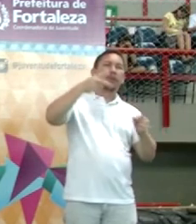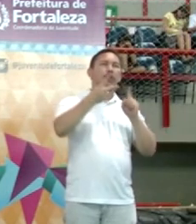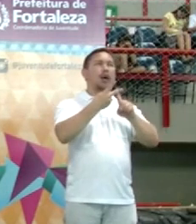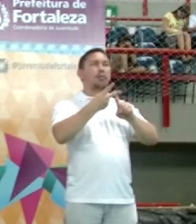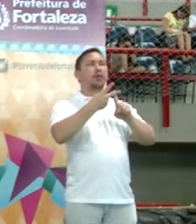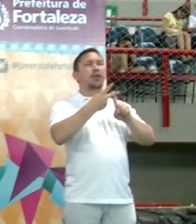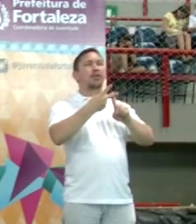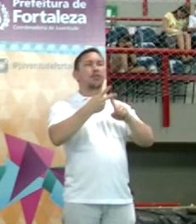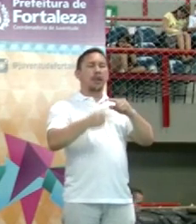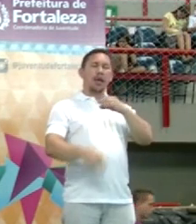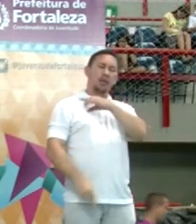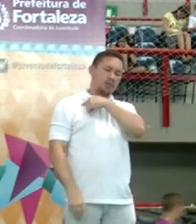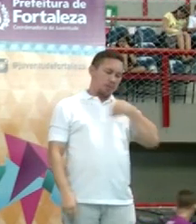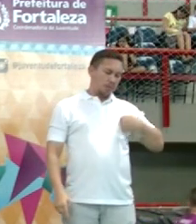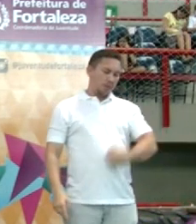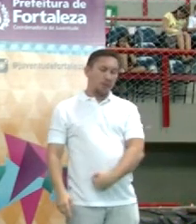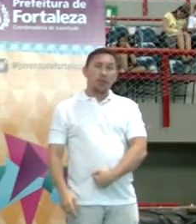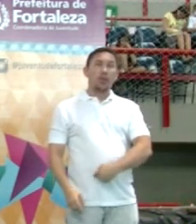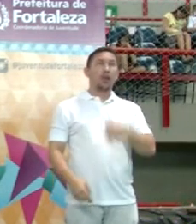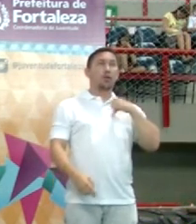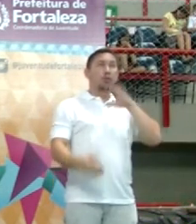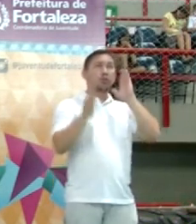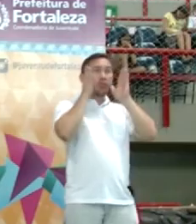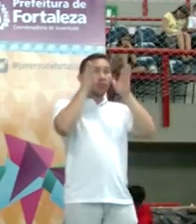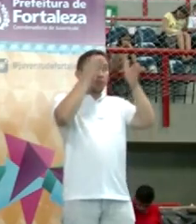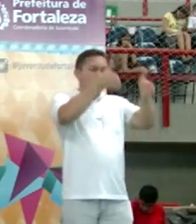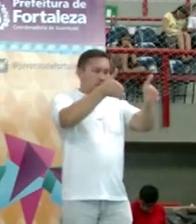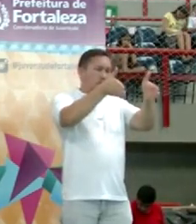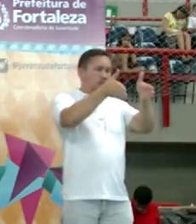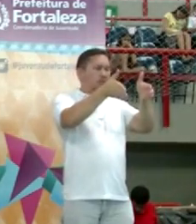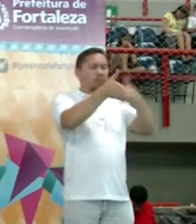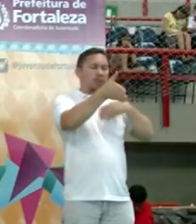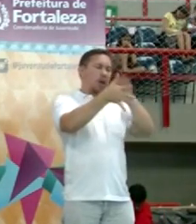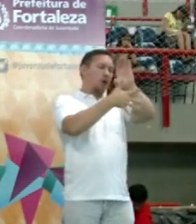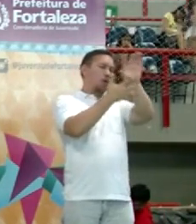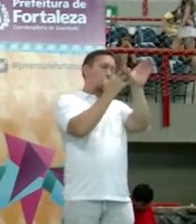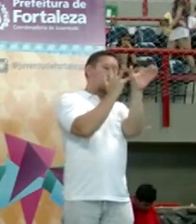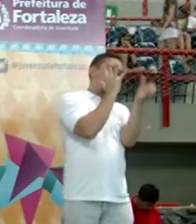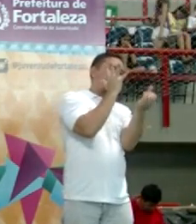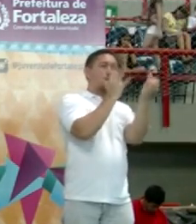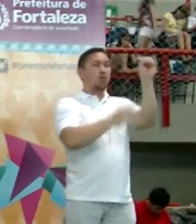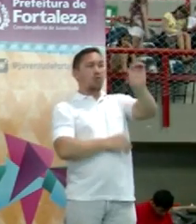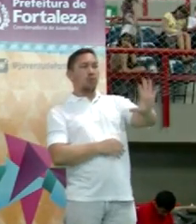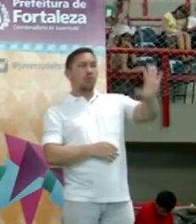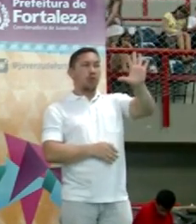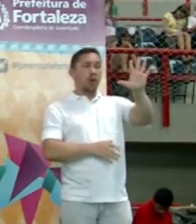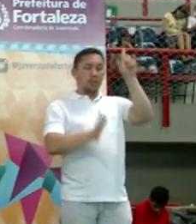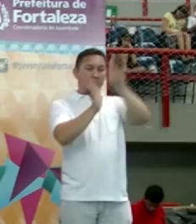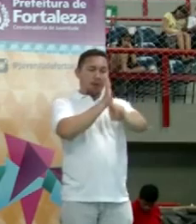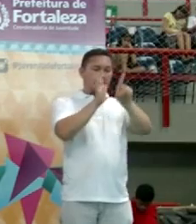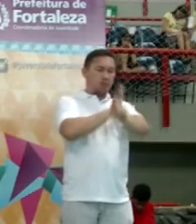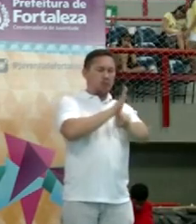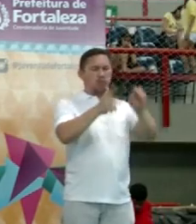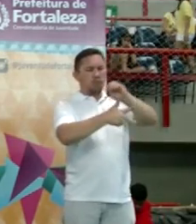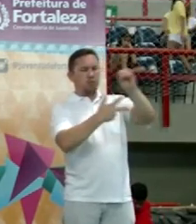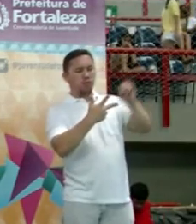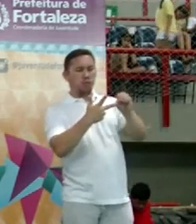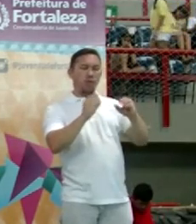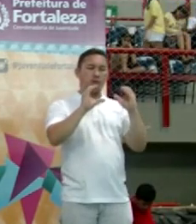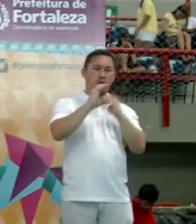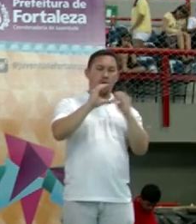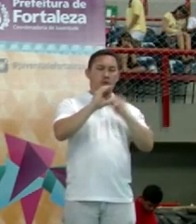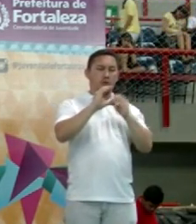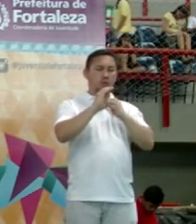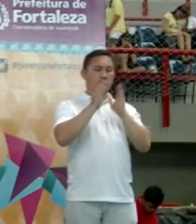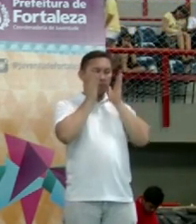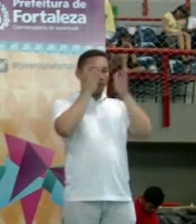China, mas como a gente vai usar como referência a Europa, tá? Toda questão de prova do Enem ou ES que se